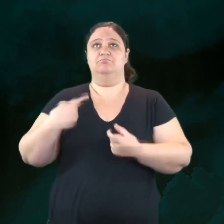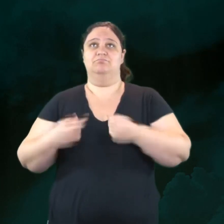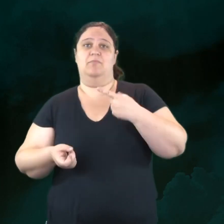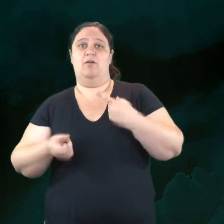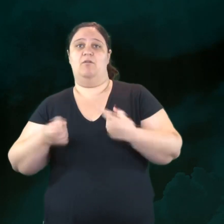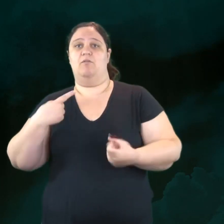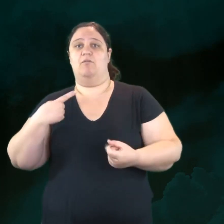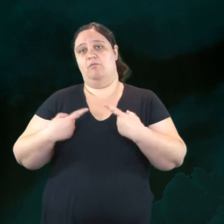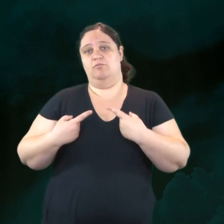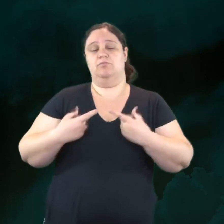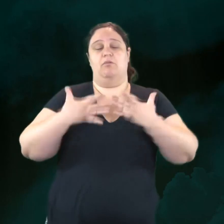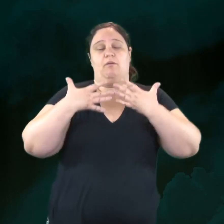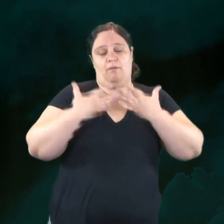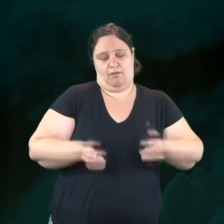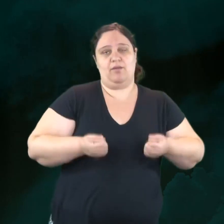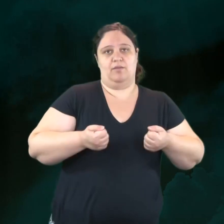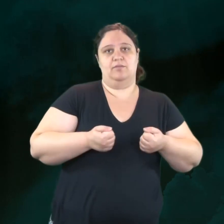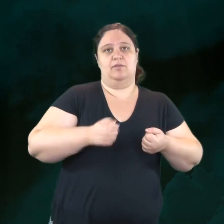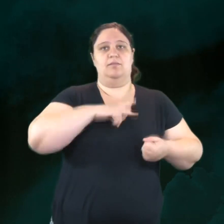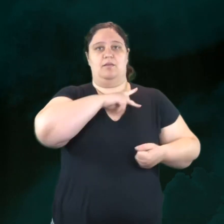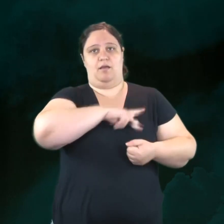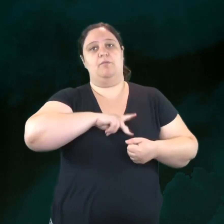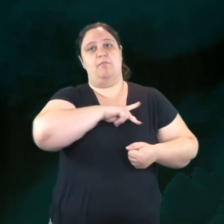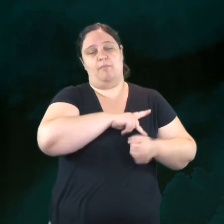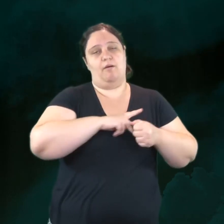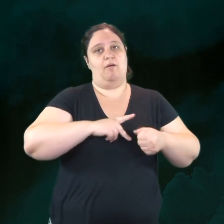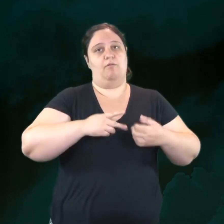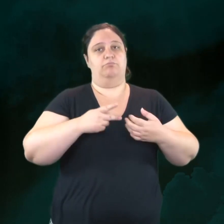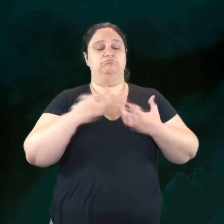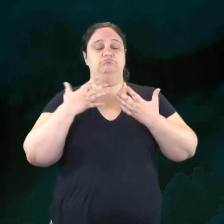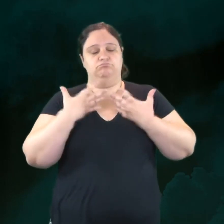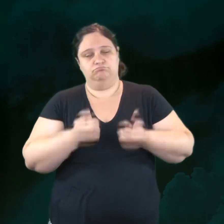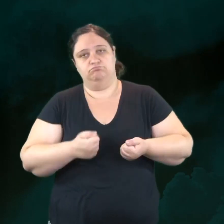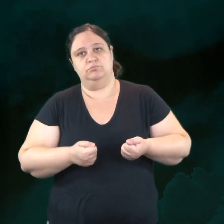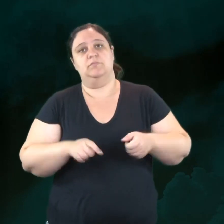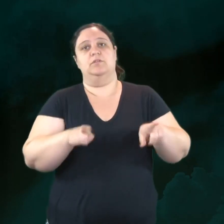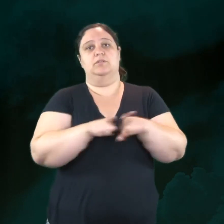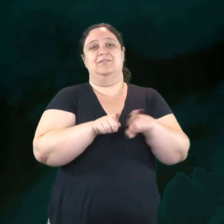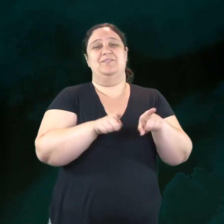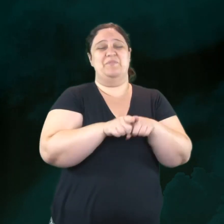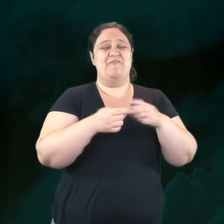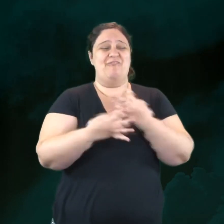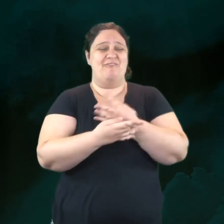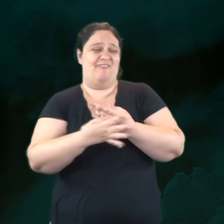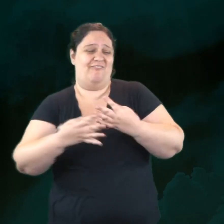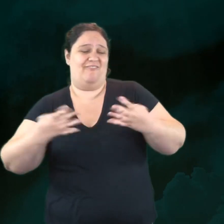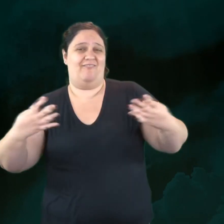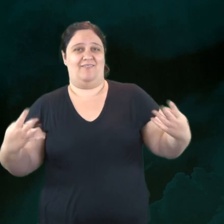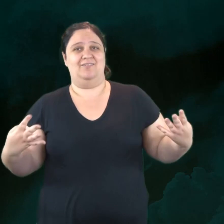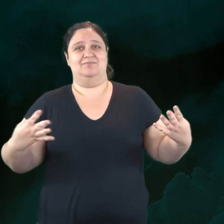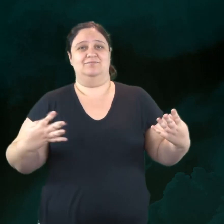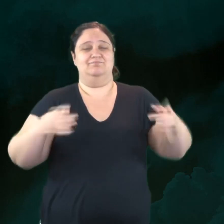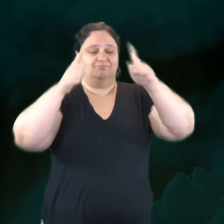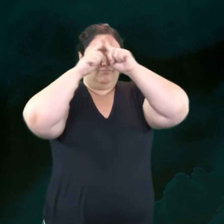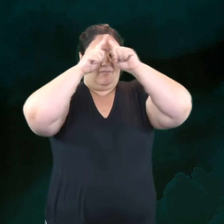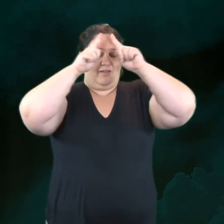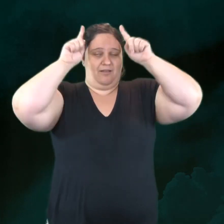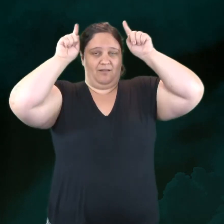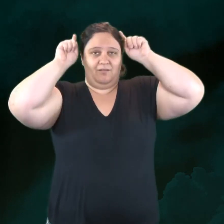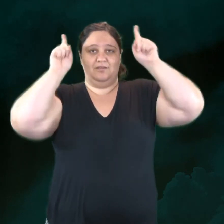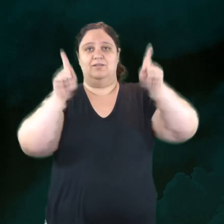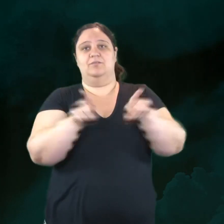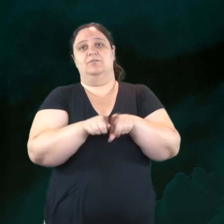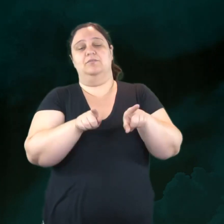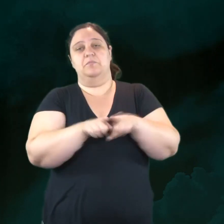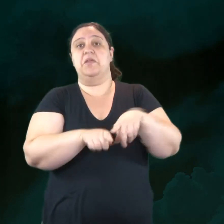bem como numerosa multidão de gregos piedosos e muitas distintas